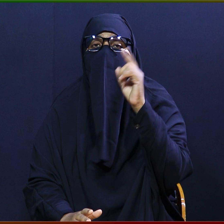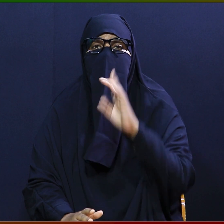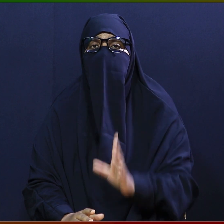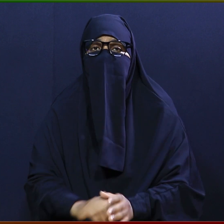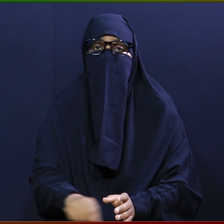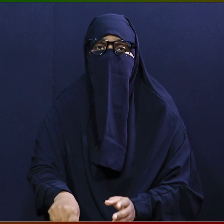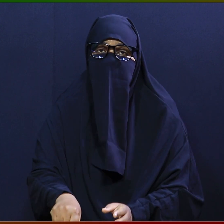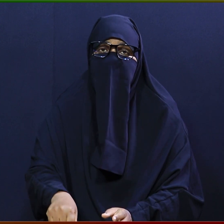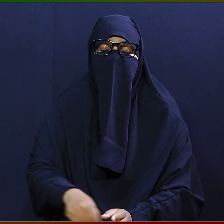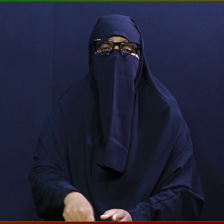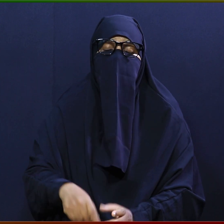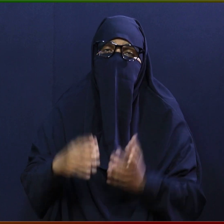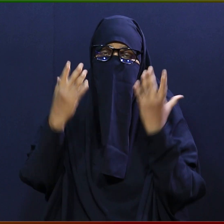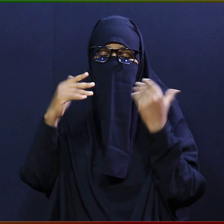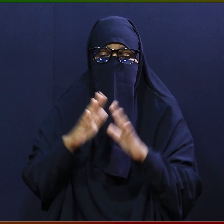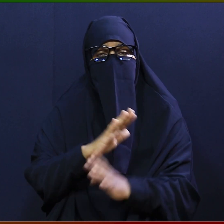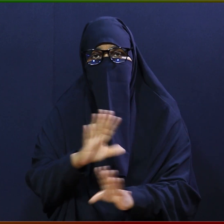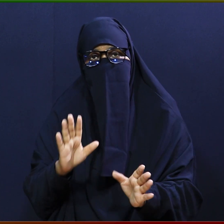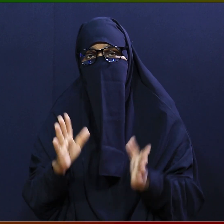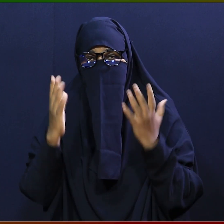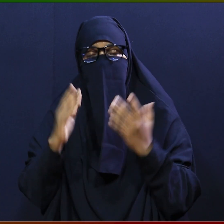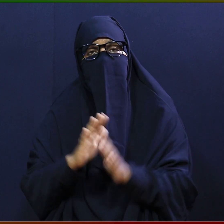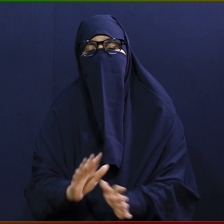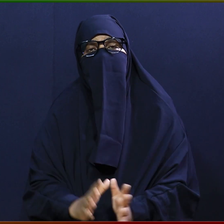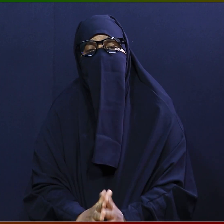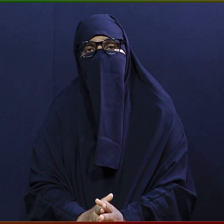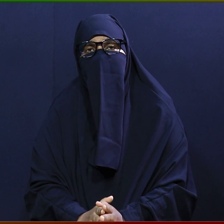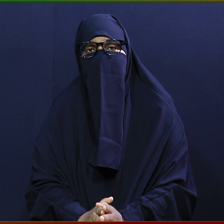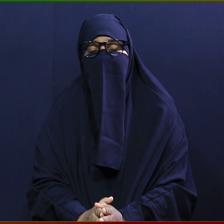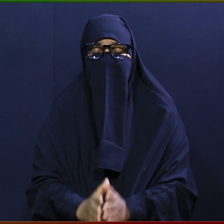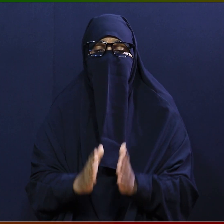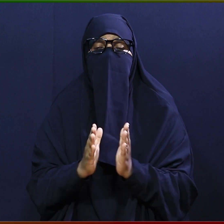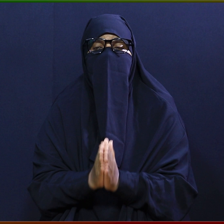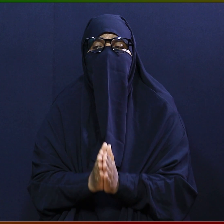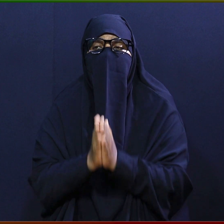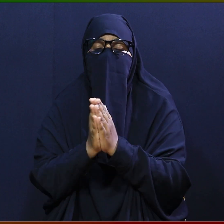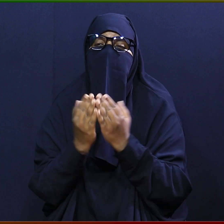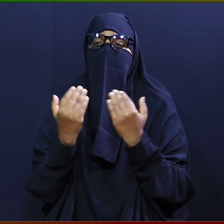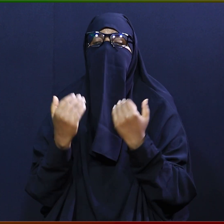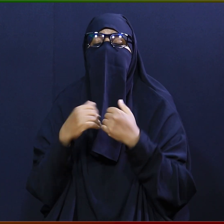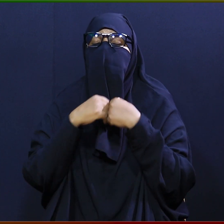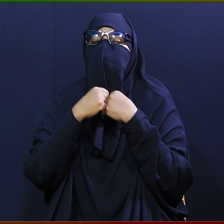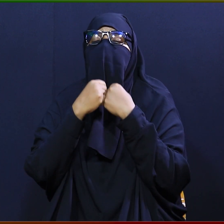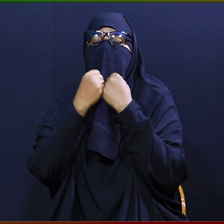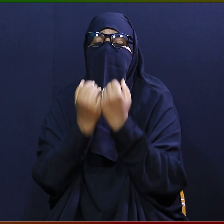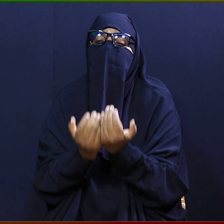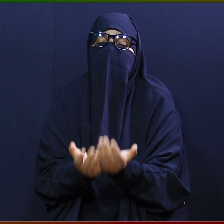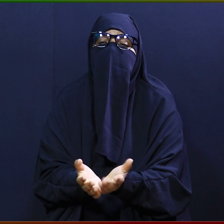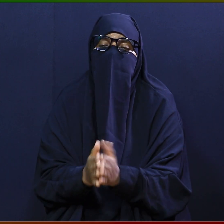guriga kaaga baxa shiid olive oil ku dar marso waa ku cadaadeysa finanka harax dhan uu kaa baabiina marka wax markaa samaysid guud ahaan dawada dabiiciga